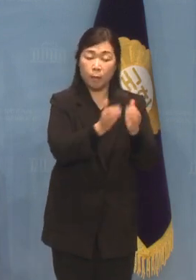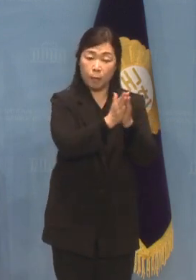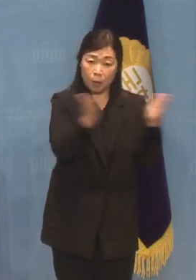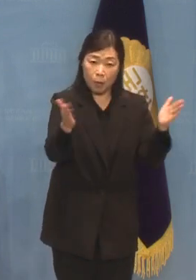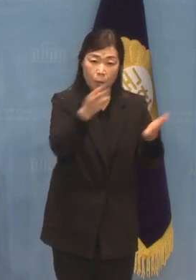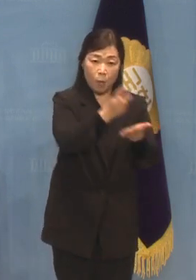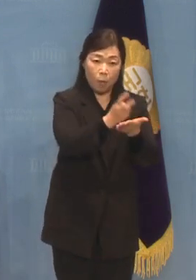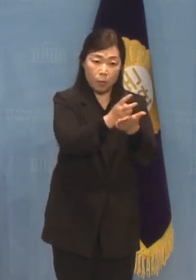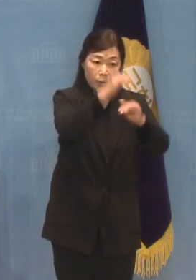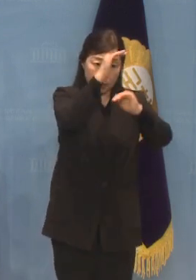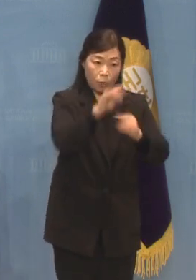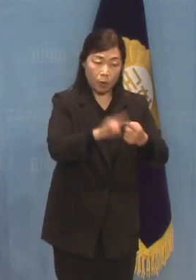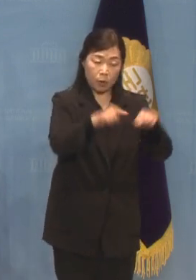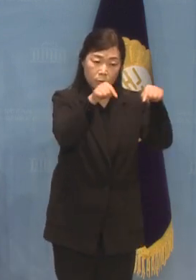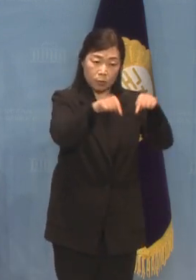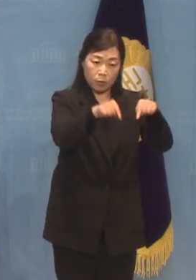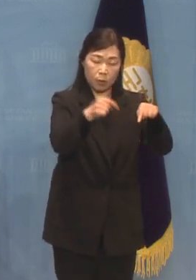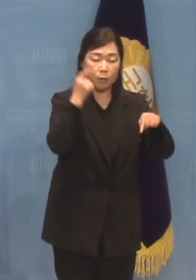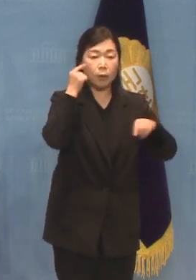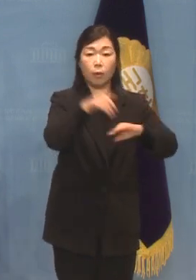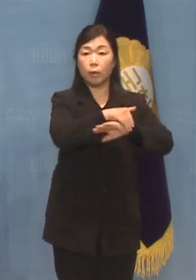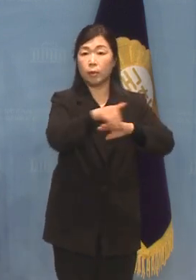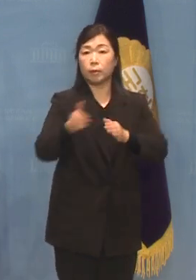심사할 예정입니다.